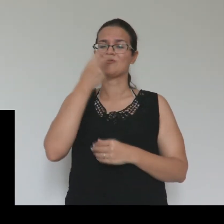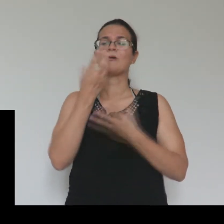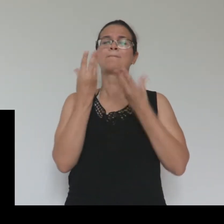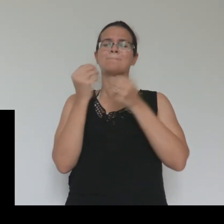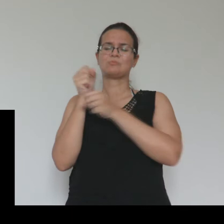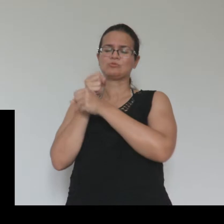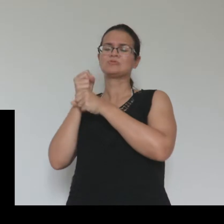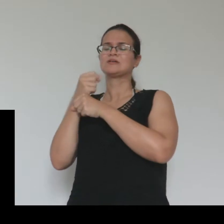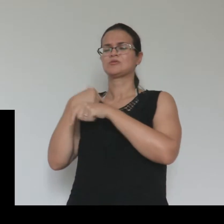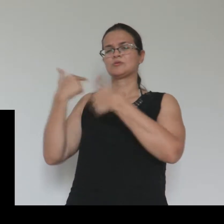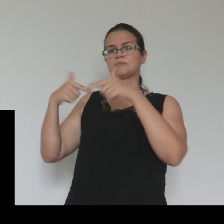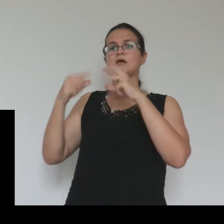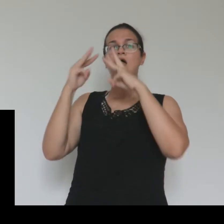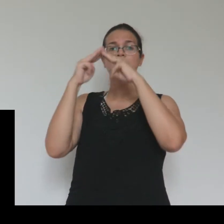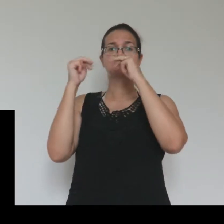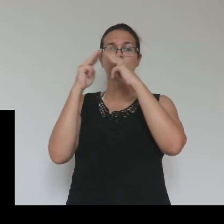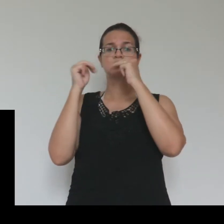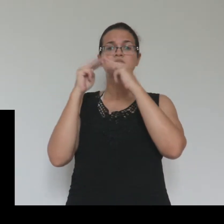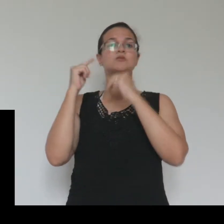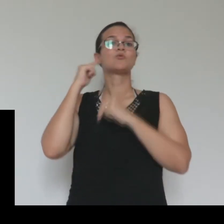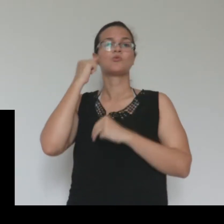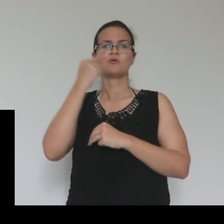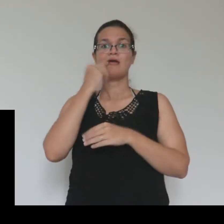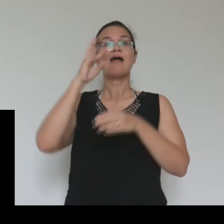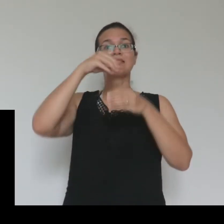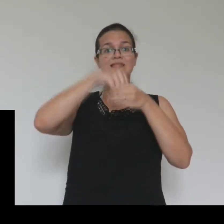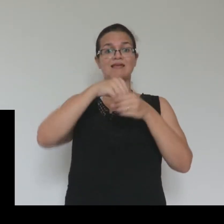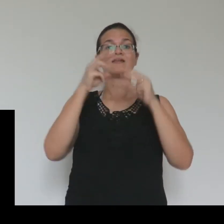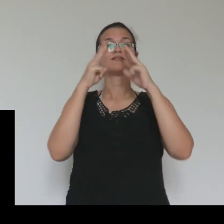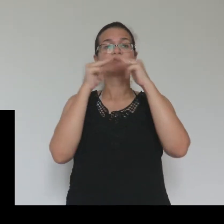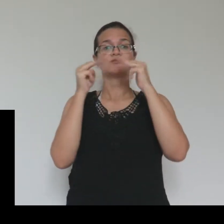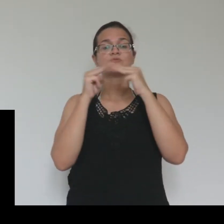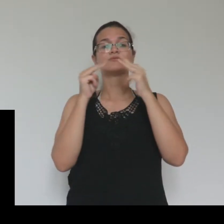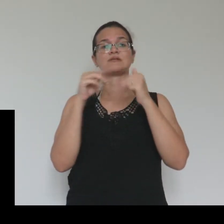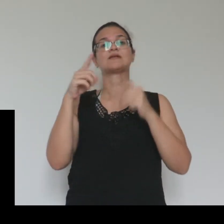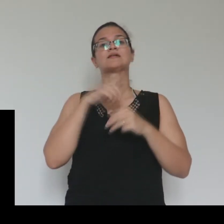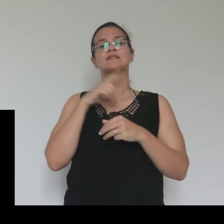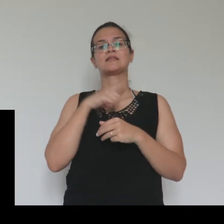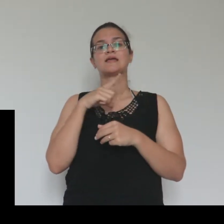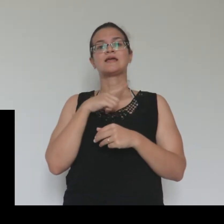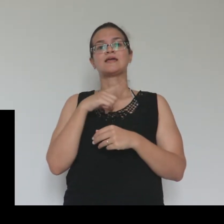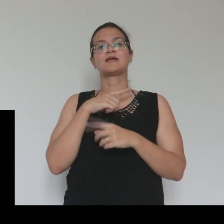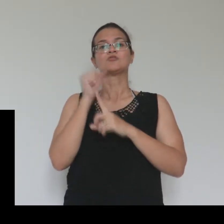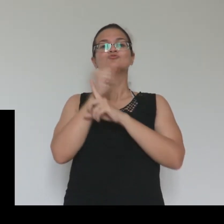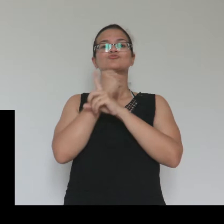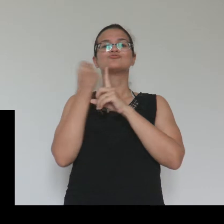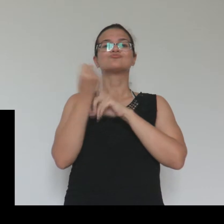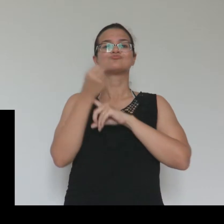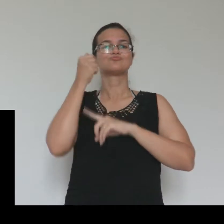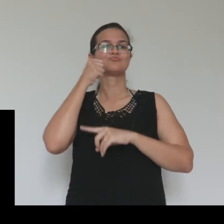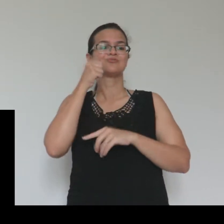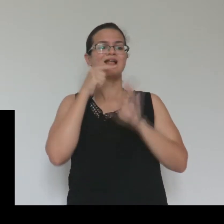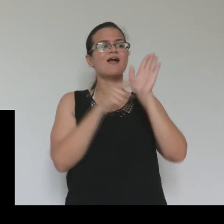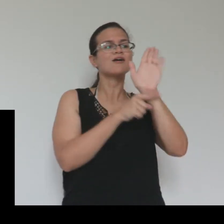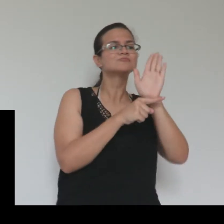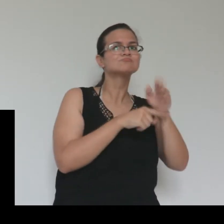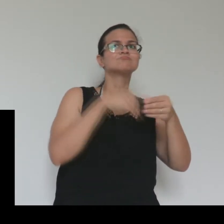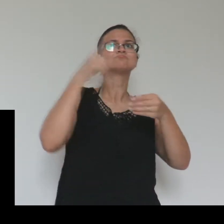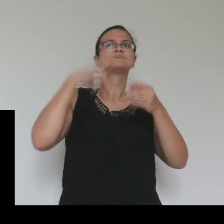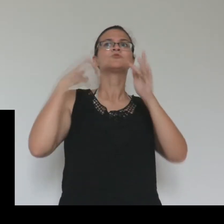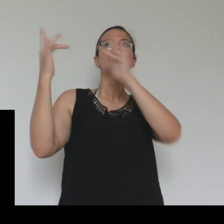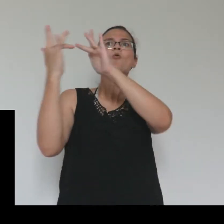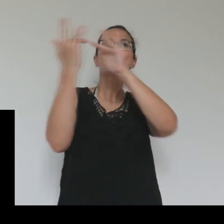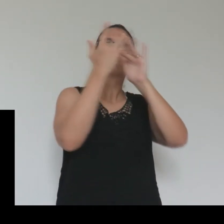na Associação dos Surdos de Goiânia. E dentro dessa associação, nós tínhamos uma assistente social que mantinha contato